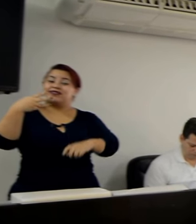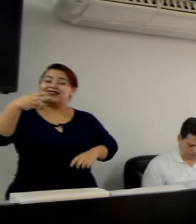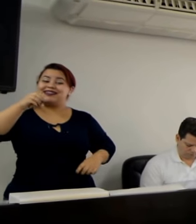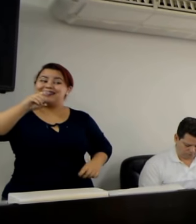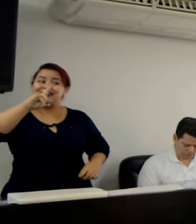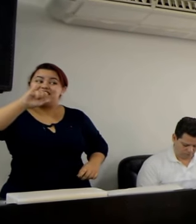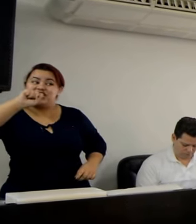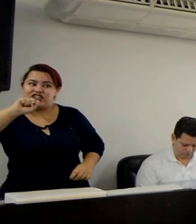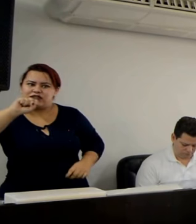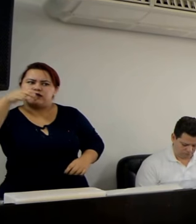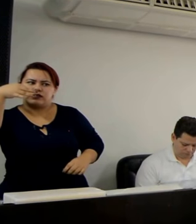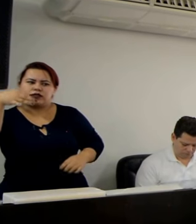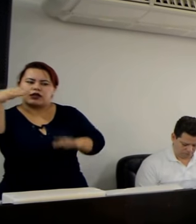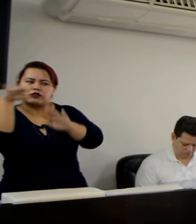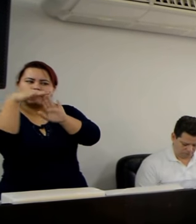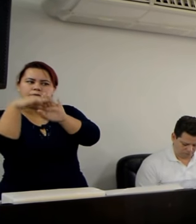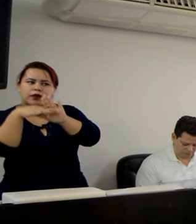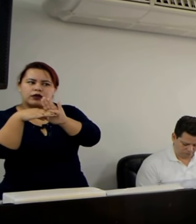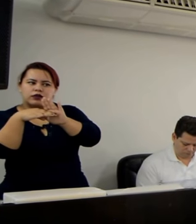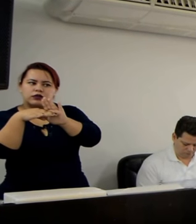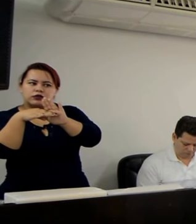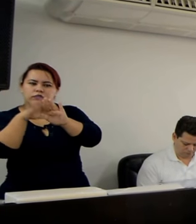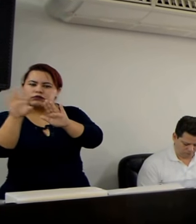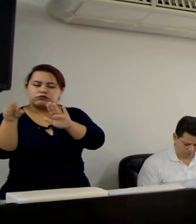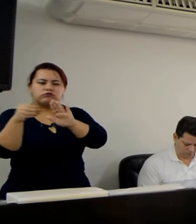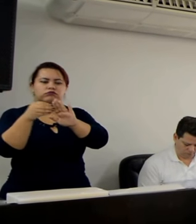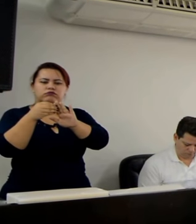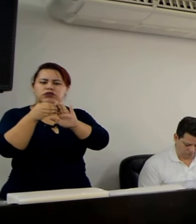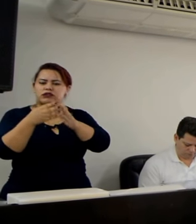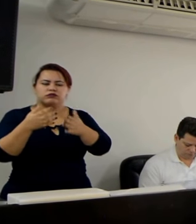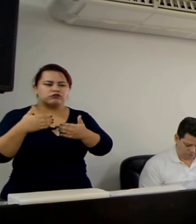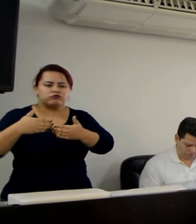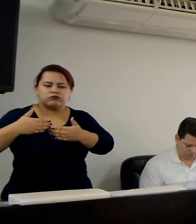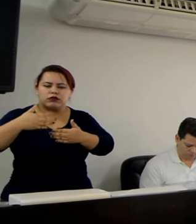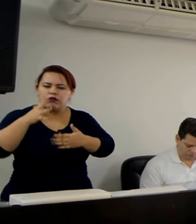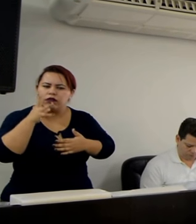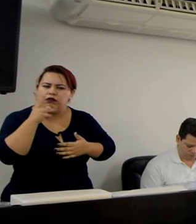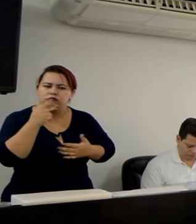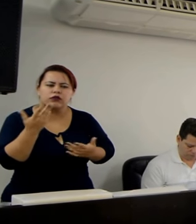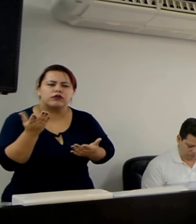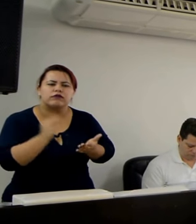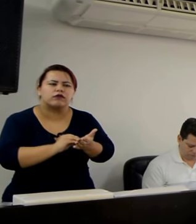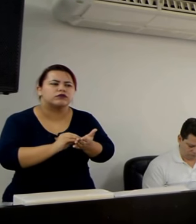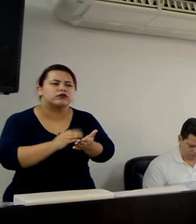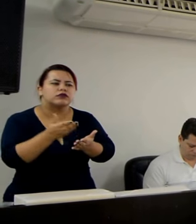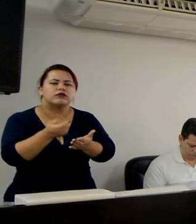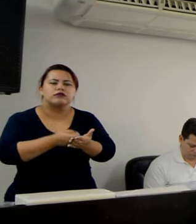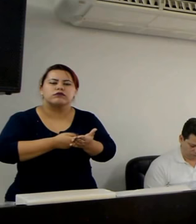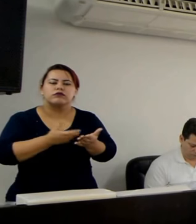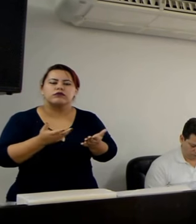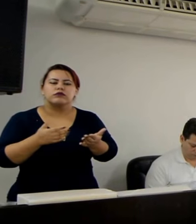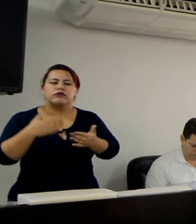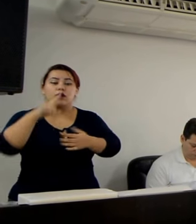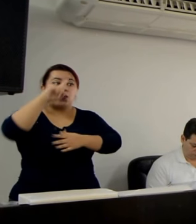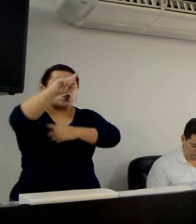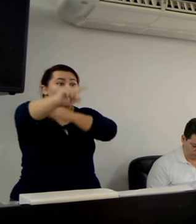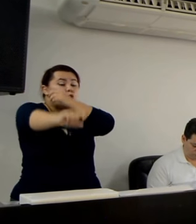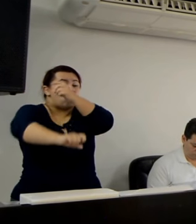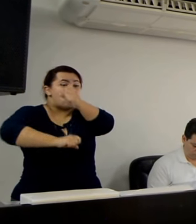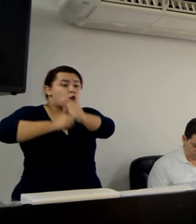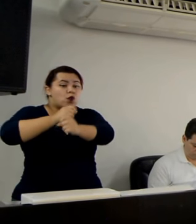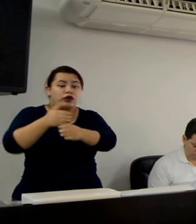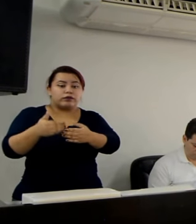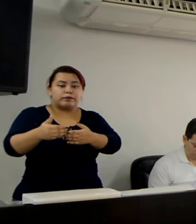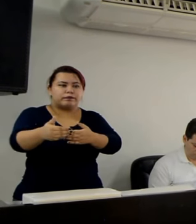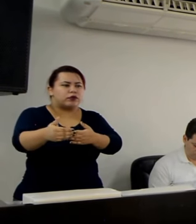foi publicado um ano depois, em 2016, quebrando toda a parte da regra da lei